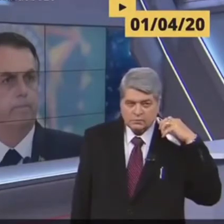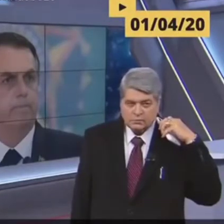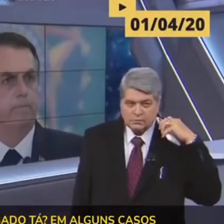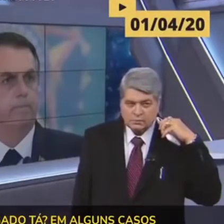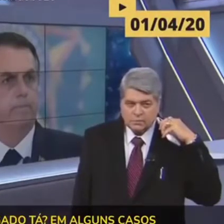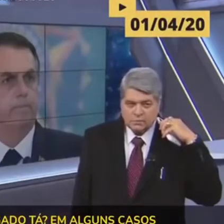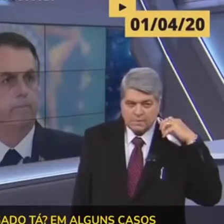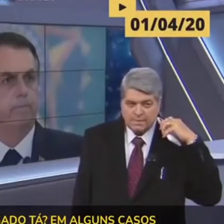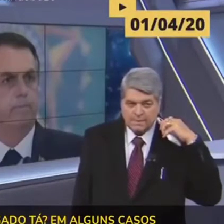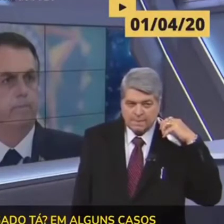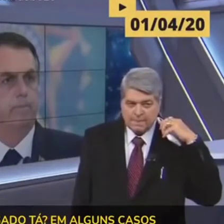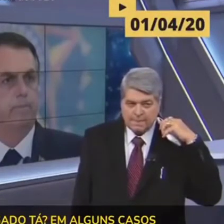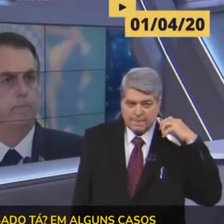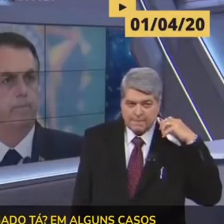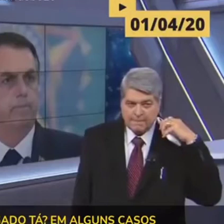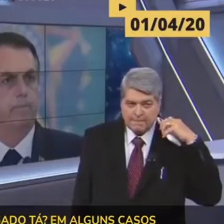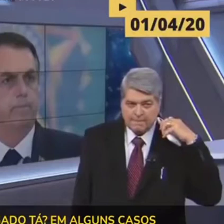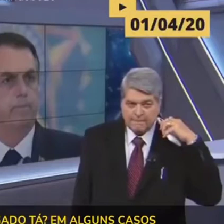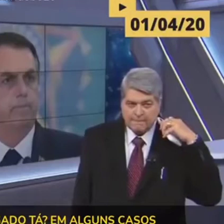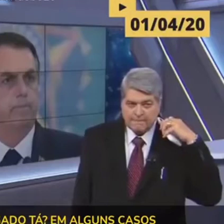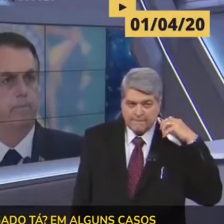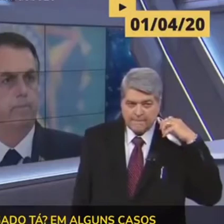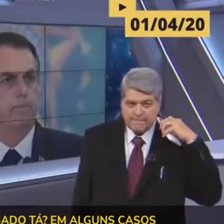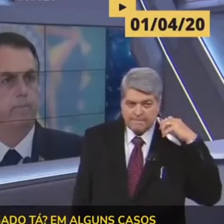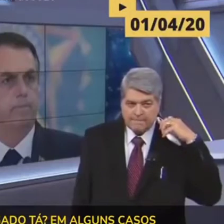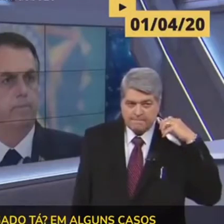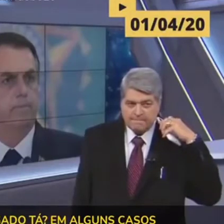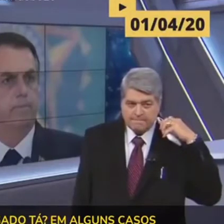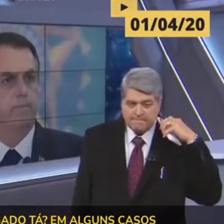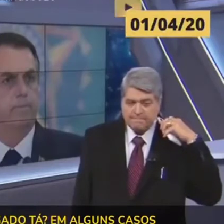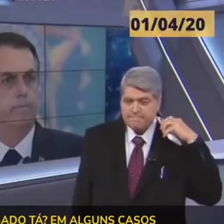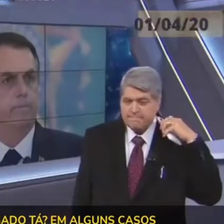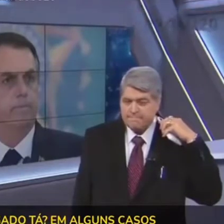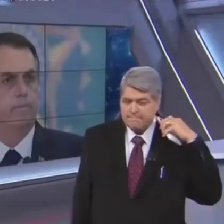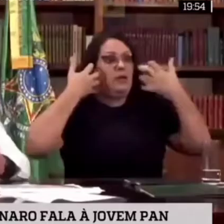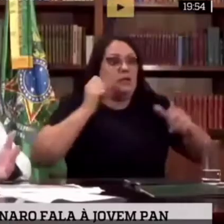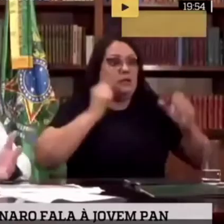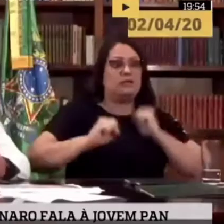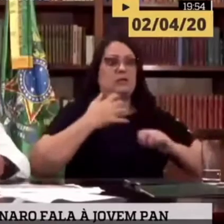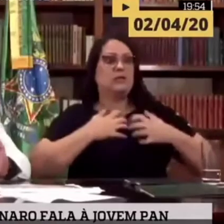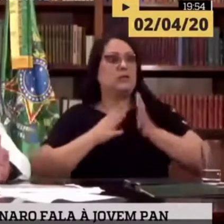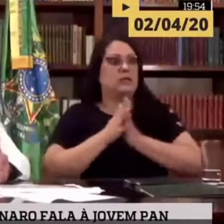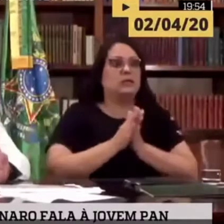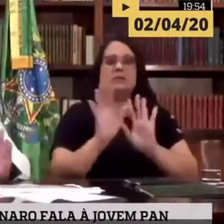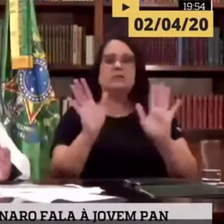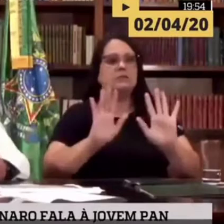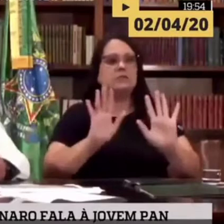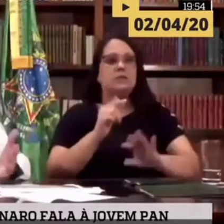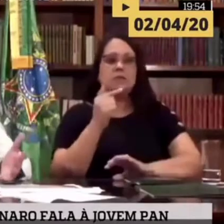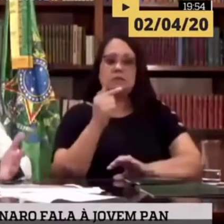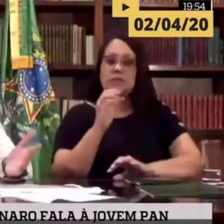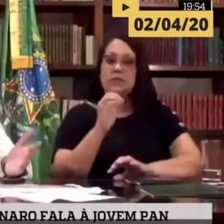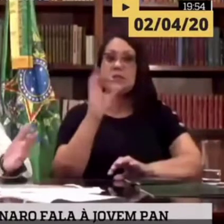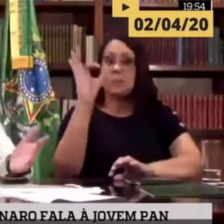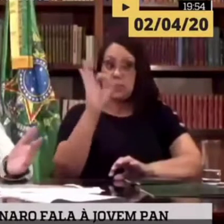molhar, você não vai morrer afogado, tá? Em alguns casos, lamentavelmente, haverá afogamento. 70% aproximadamente das